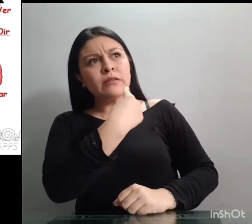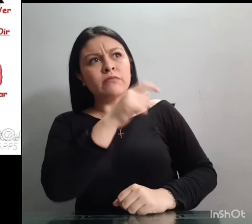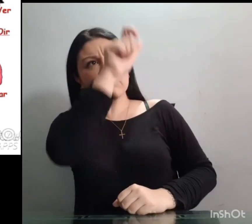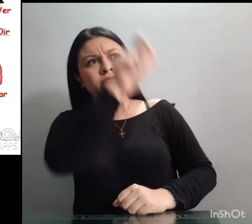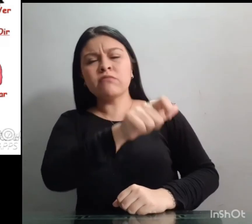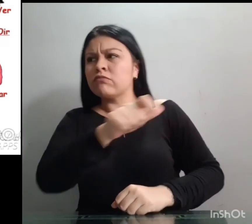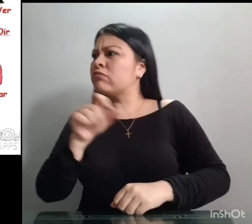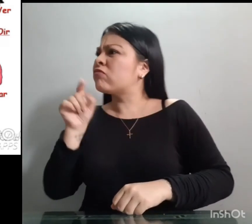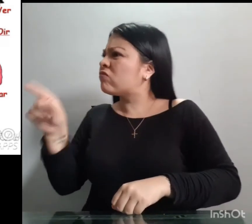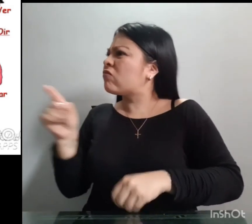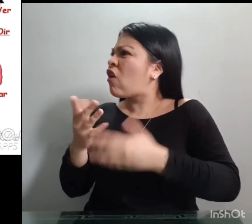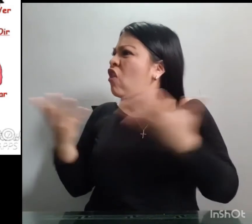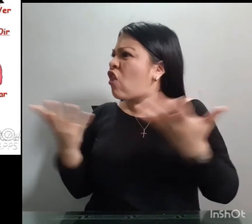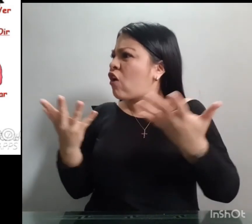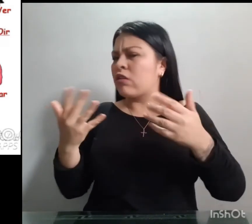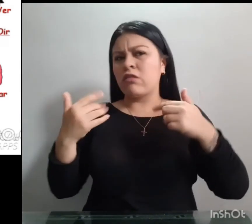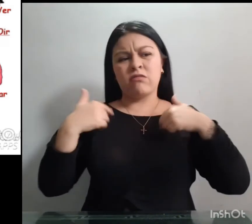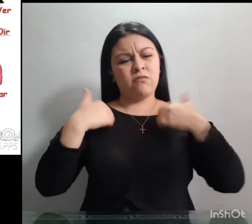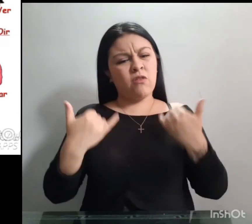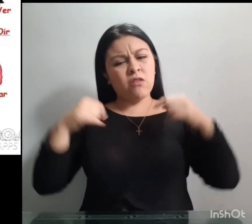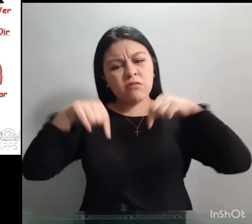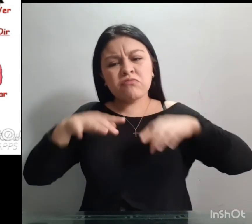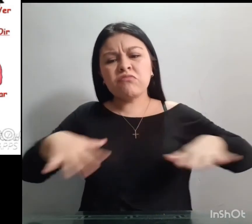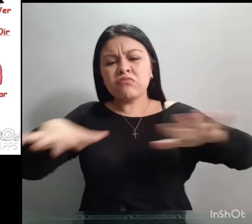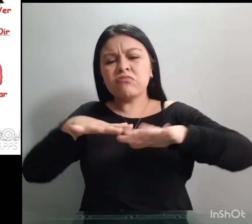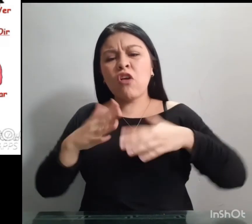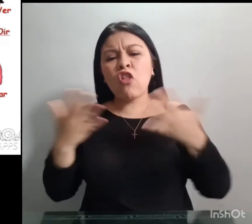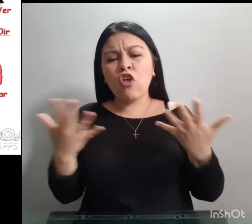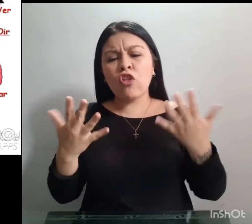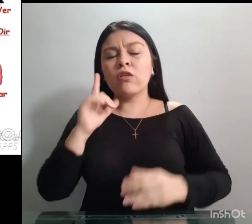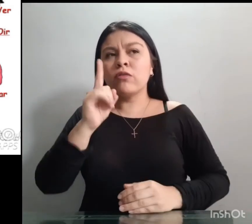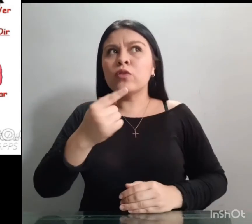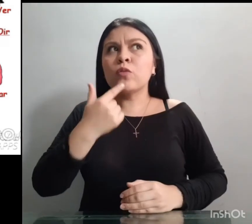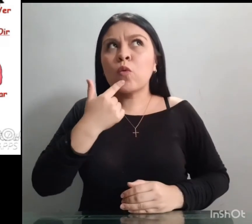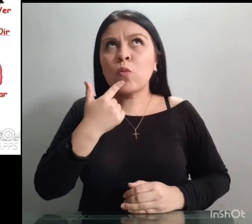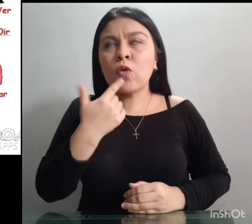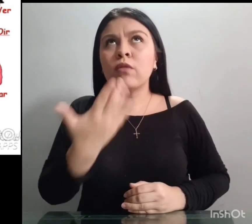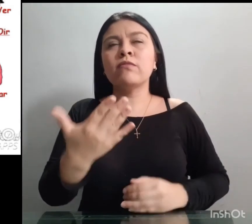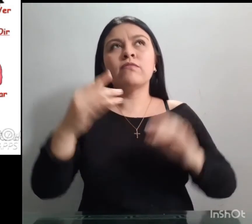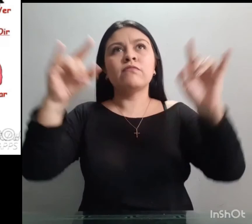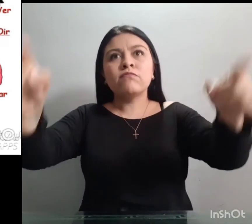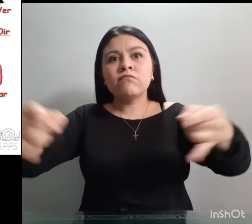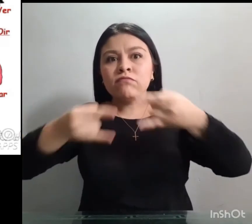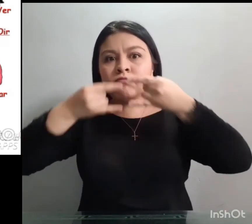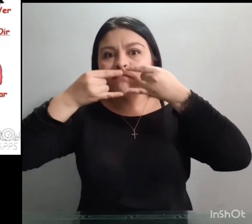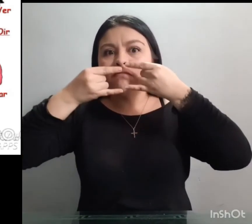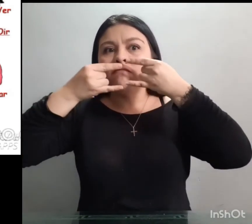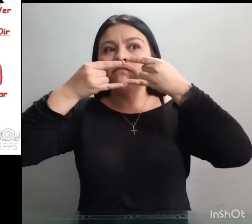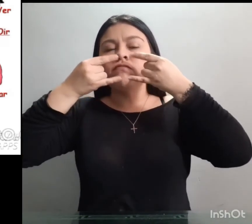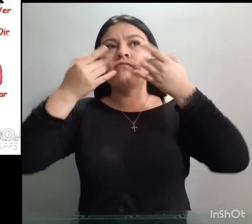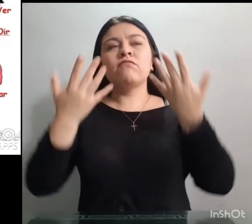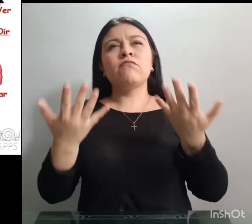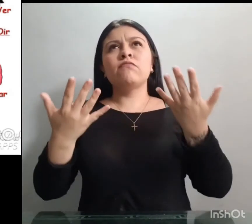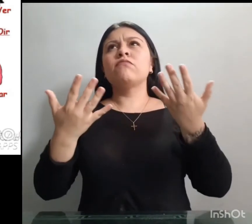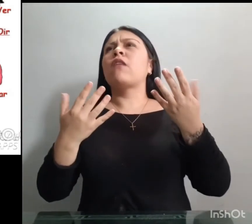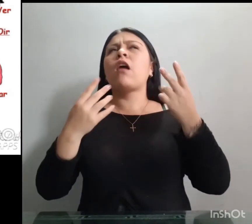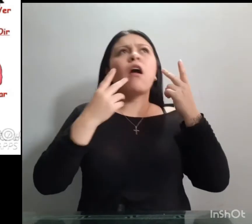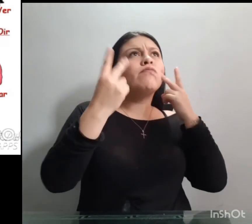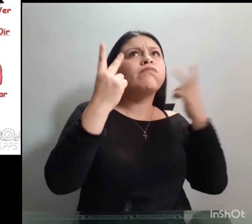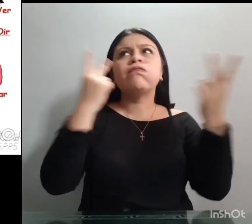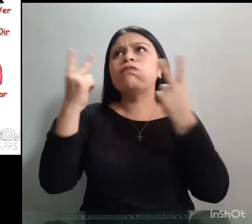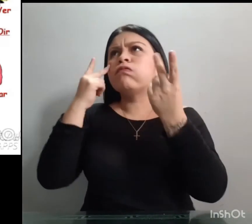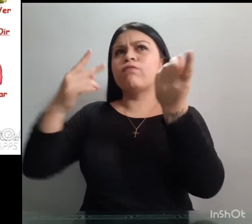estás o dónde estoy, percibir el sabor, el olor, darte cuenta de tu entorno, percibir